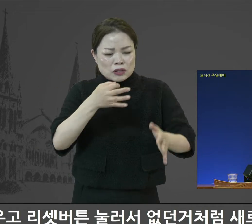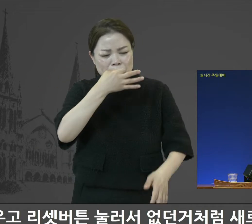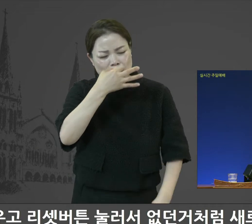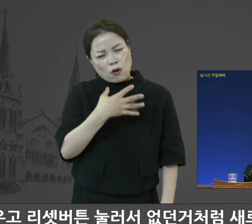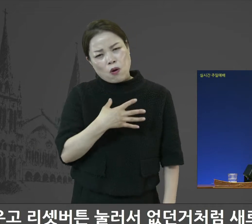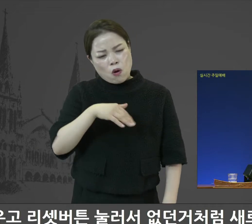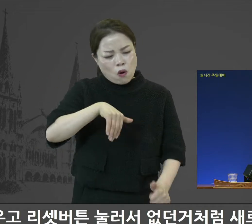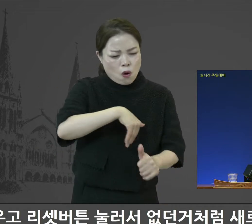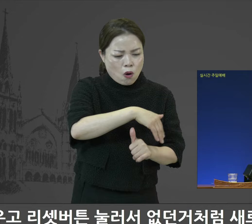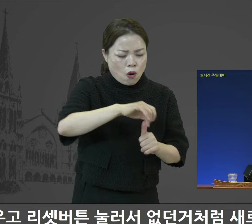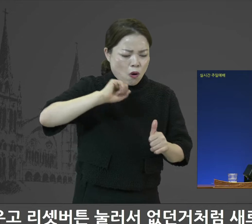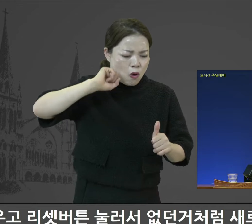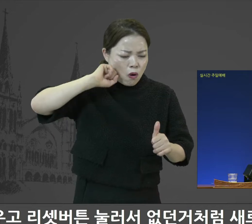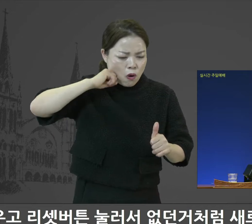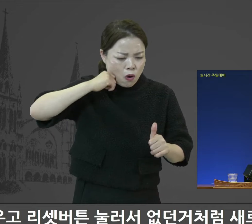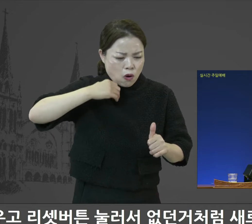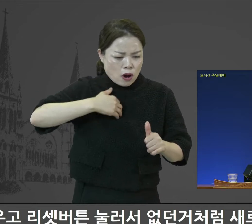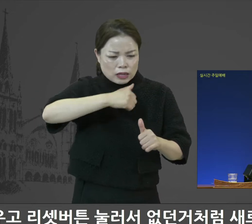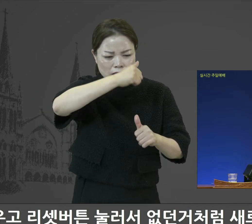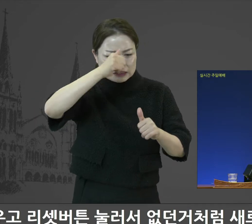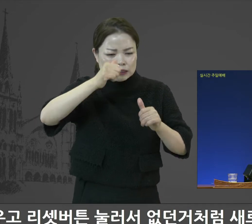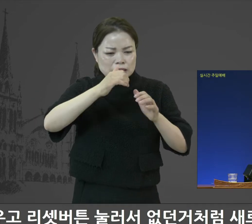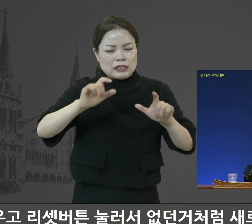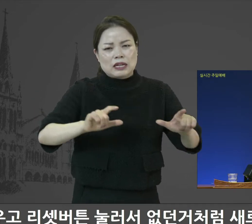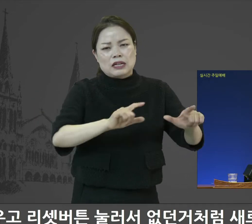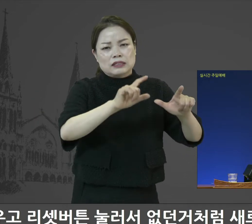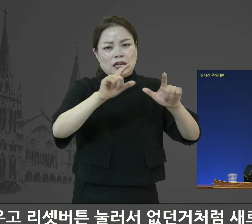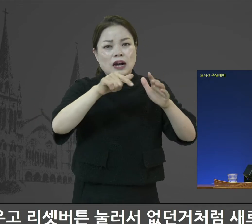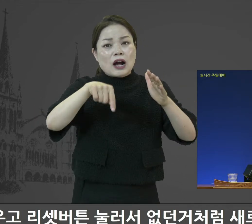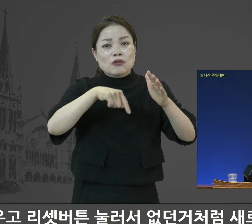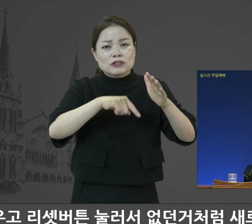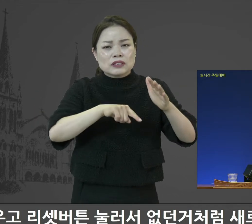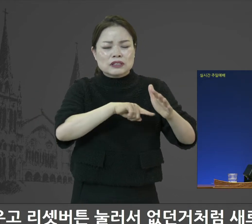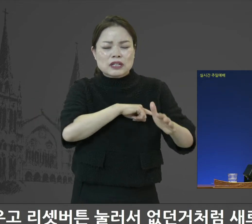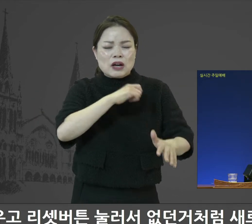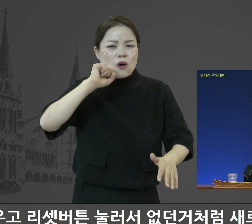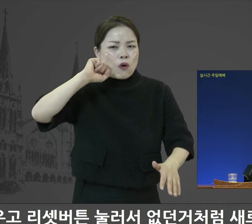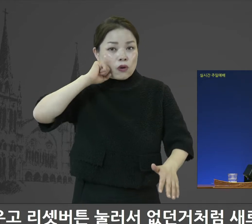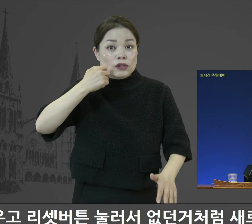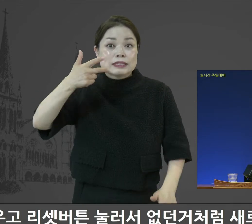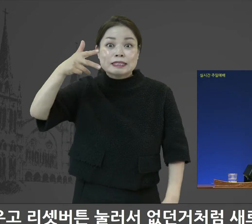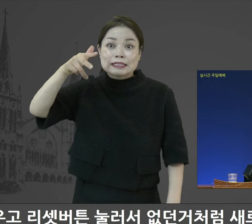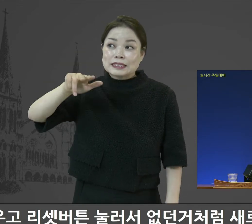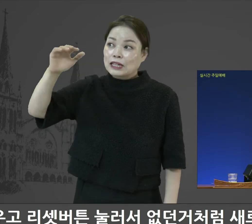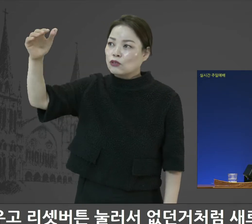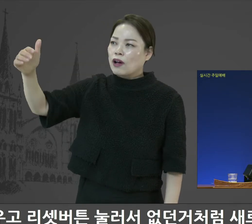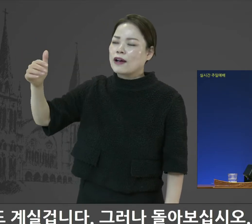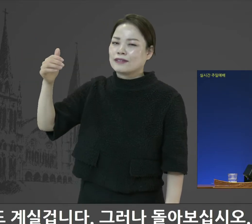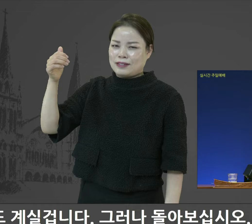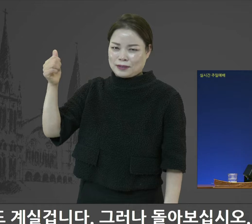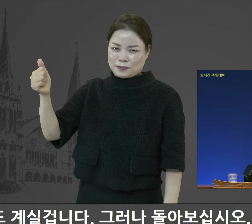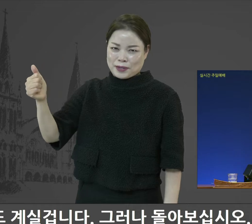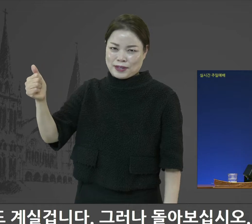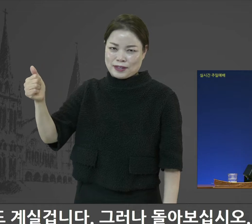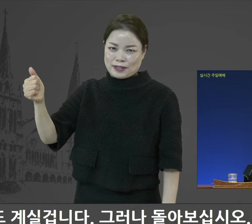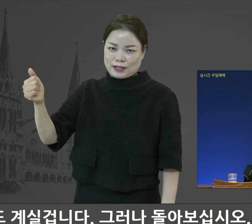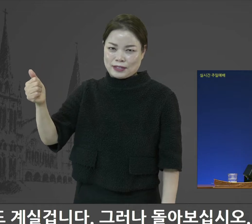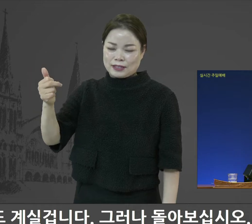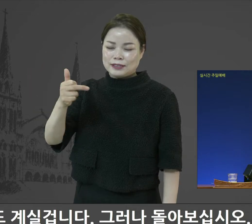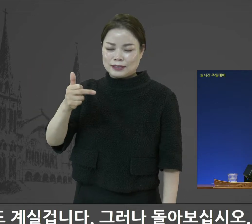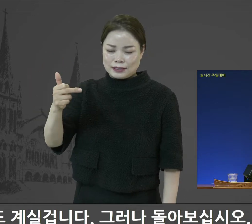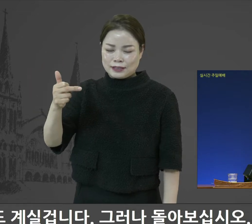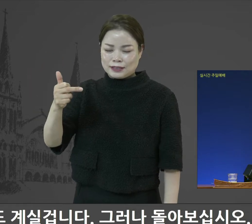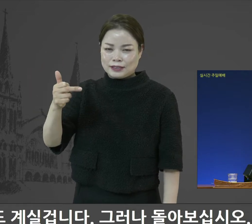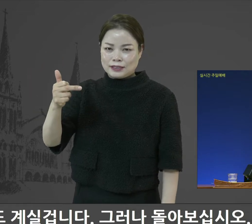힘들었고 어쩌면 내 일생에 가장 힘든 시간을 보냈다 할지라도 그게 하나님의 큰 일일 수